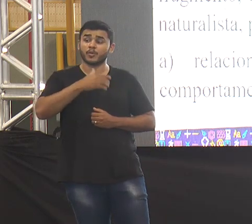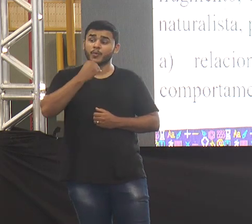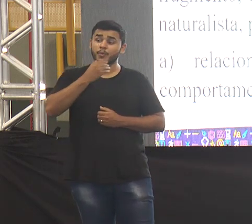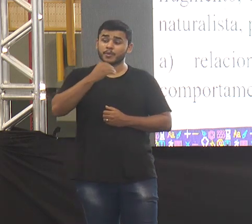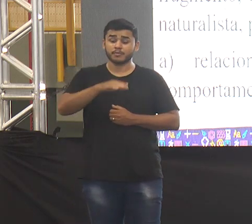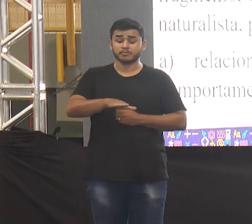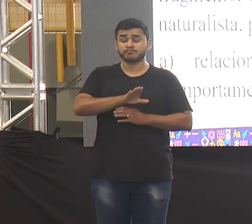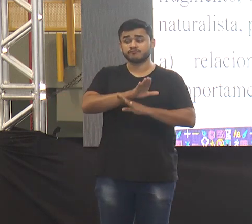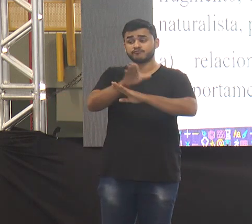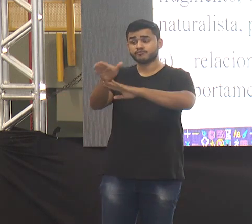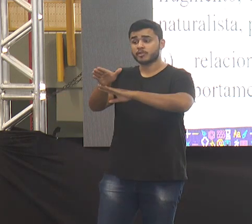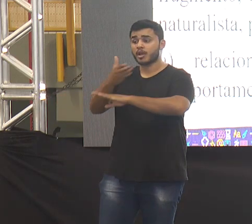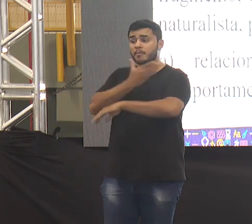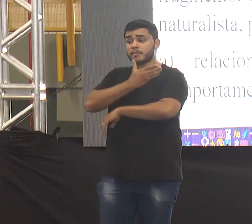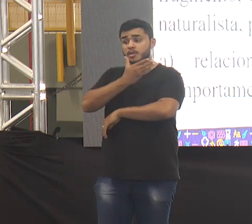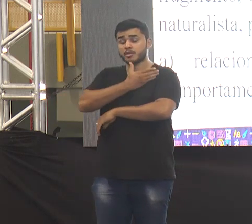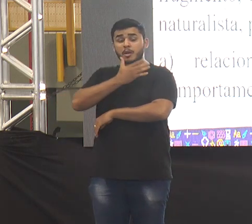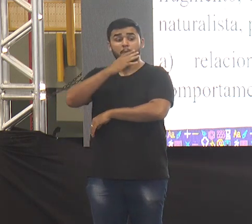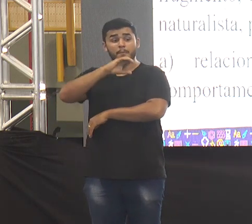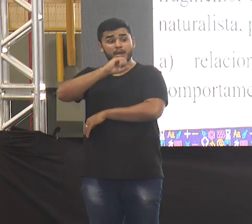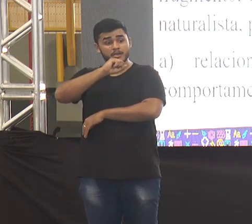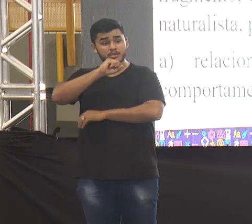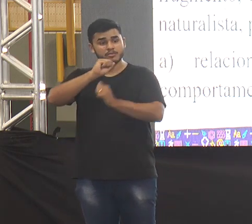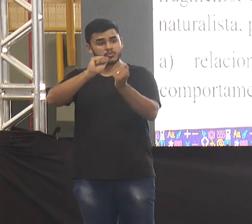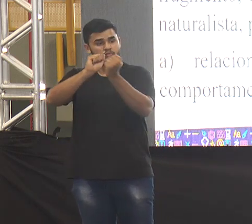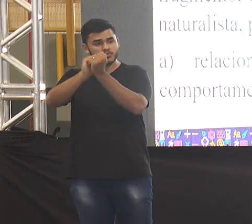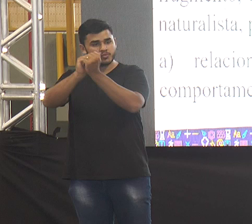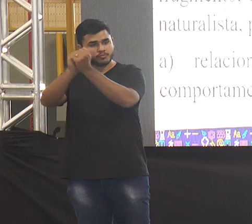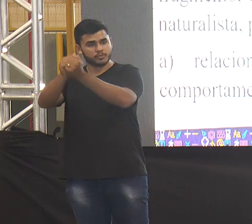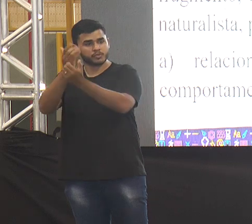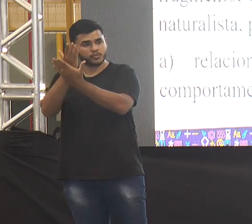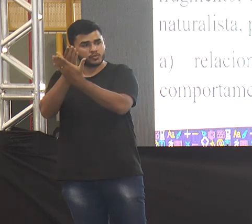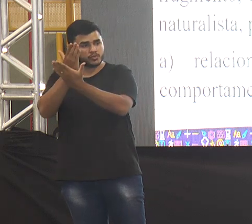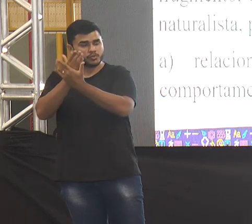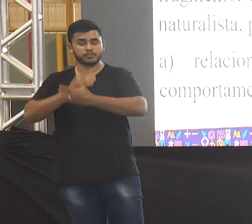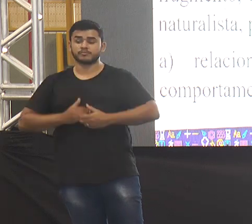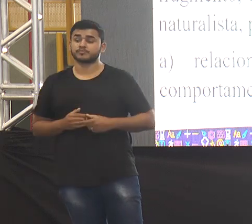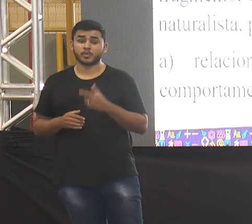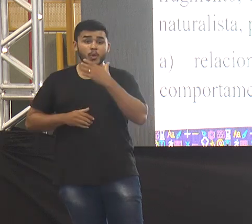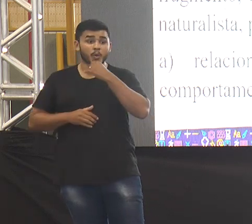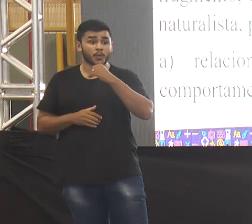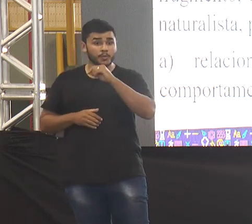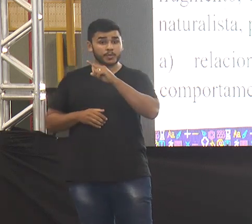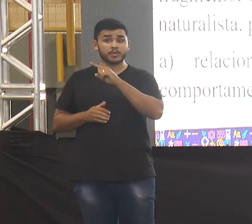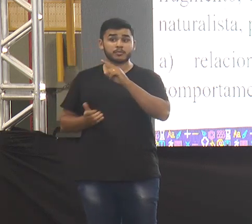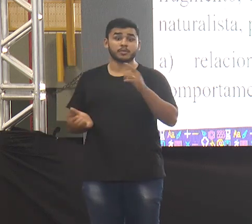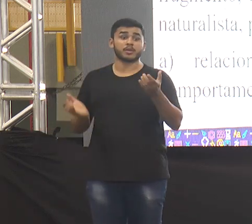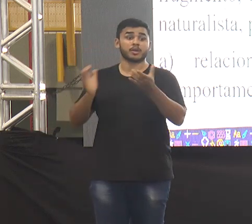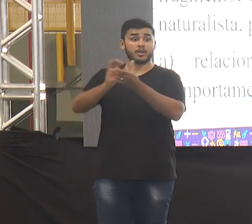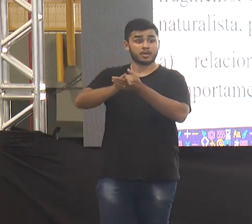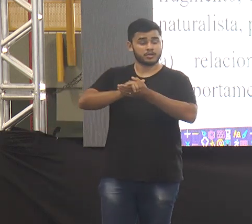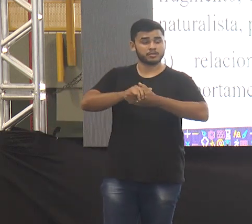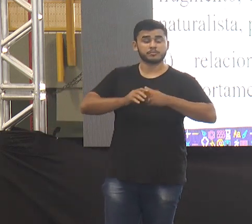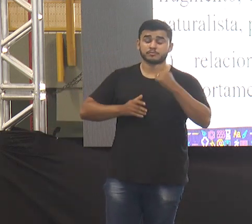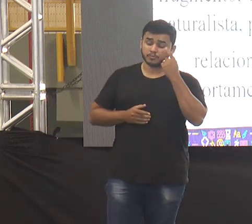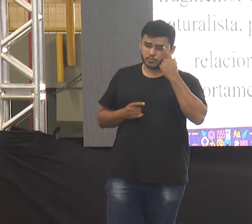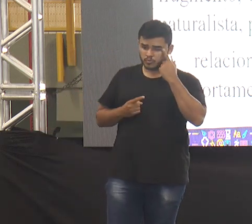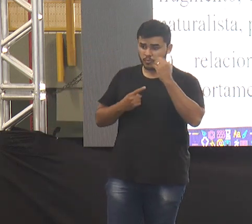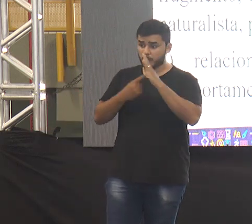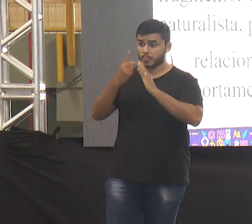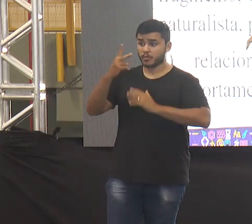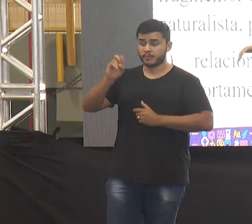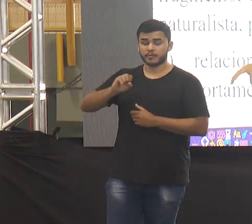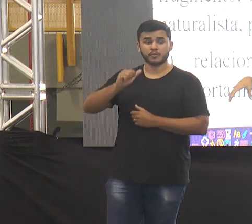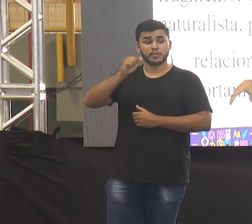estudar. E aí, uma vez por semana, o dono da casa, que é casado, mora